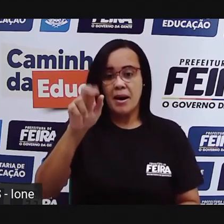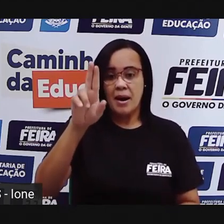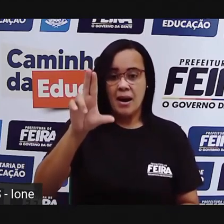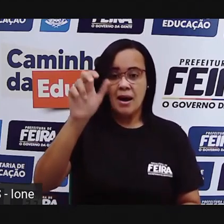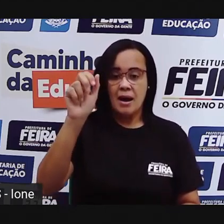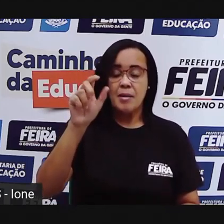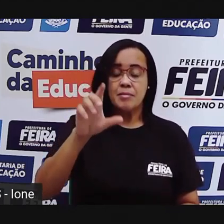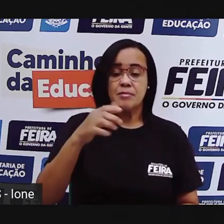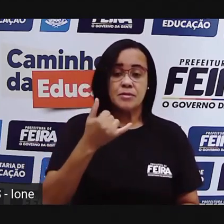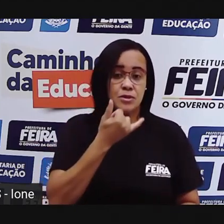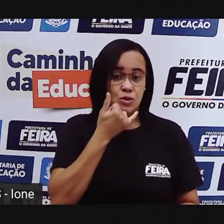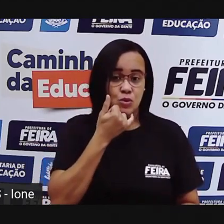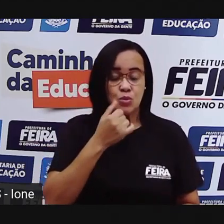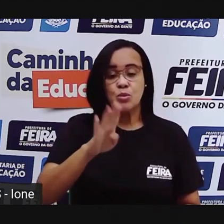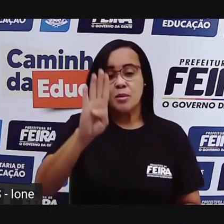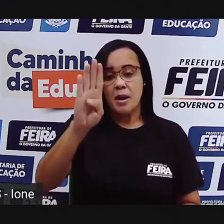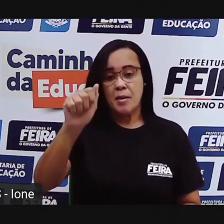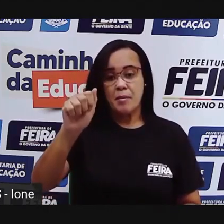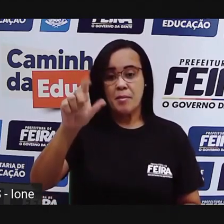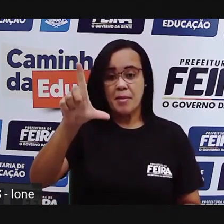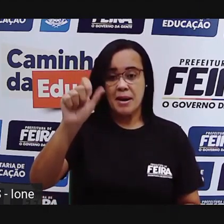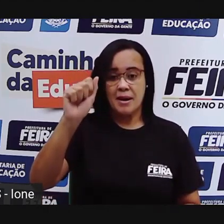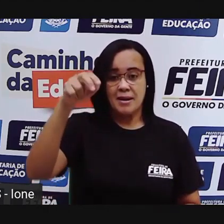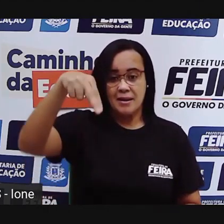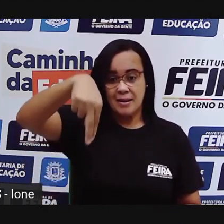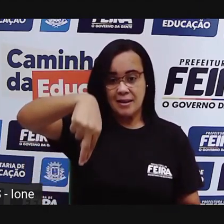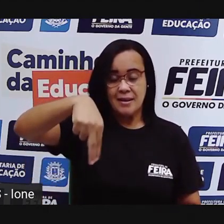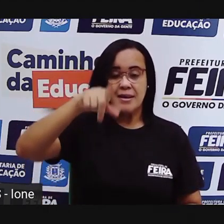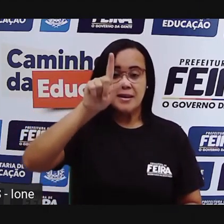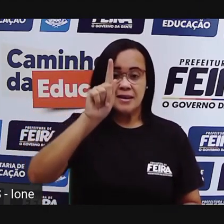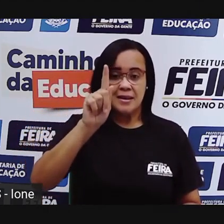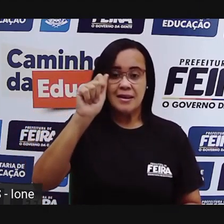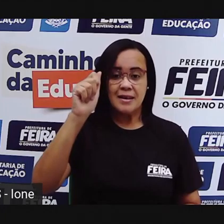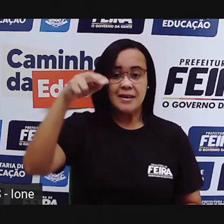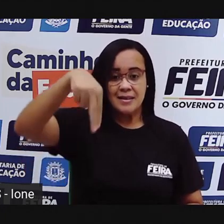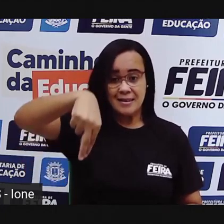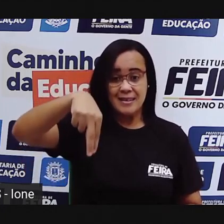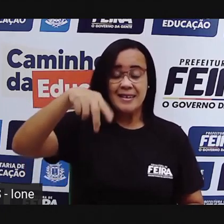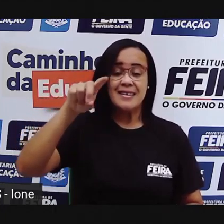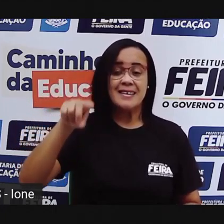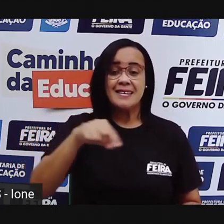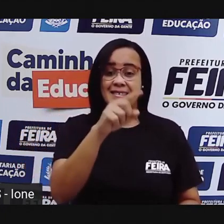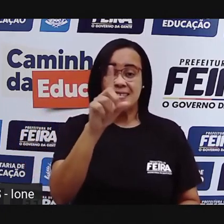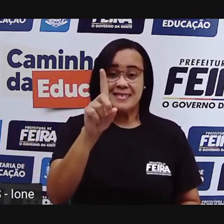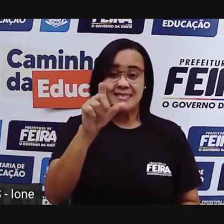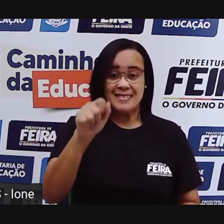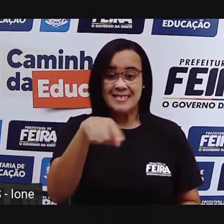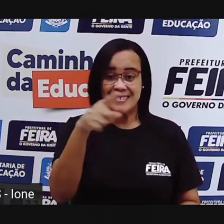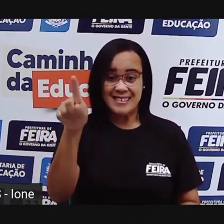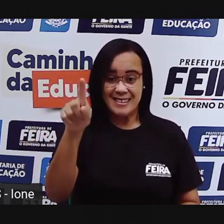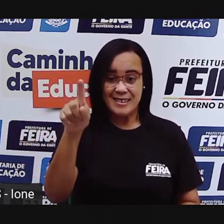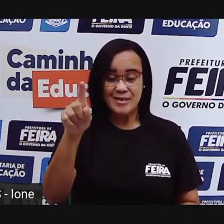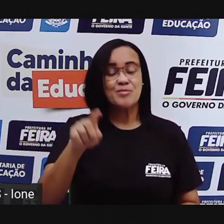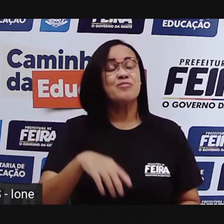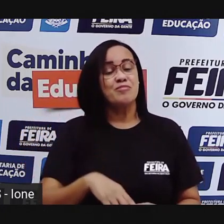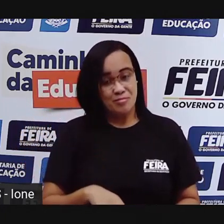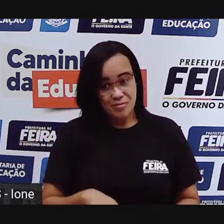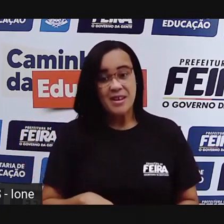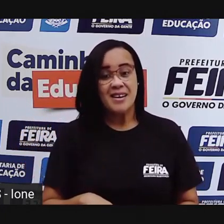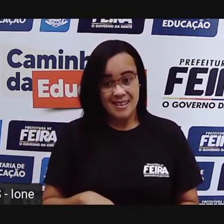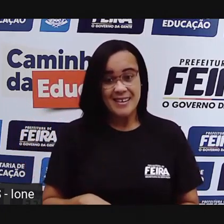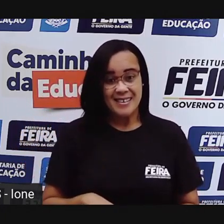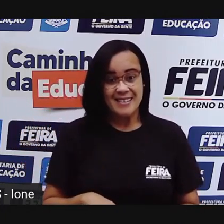Balangandão. Isso mesmo, meninada! Aprenderam a falar o nome desse brinquedo? Agora acabou o mistério. Vou mostrar